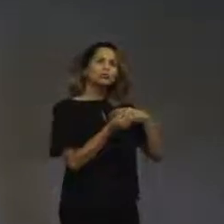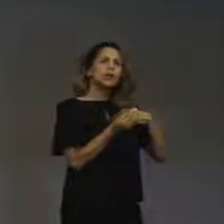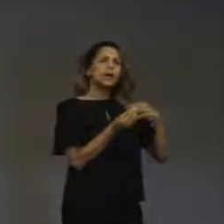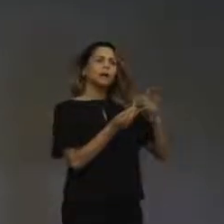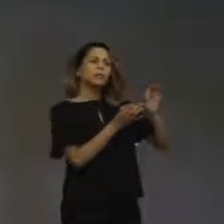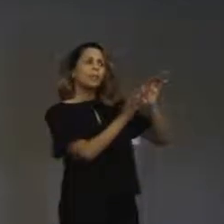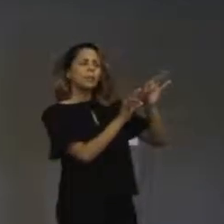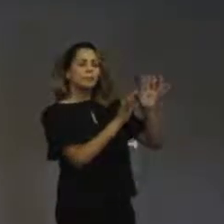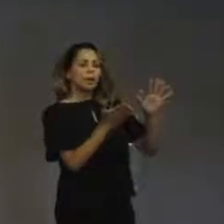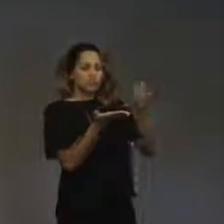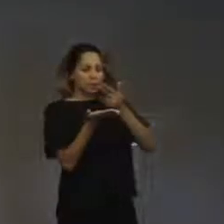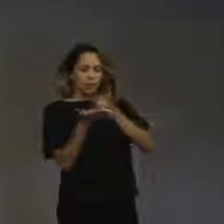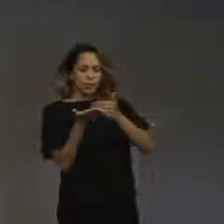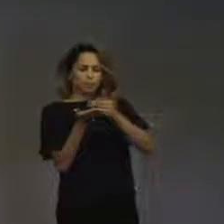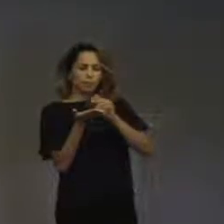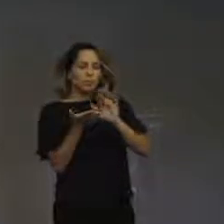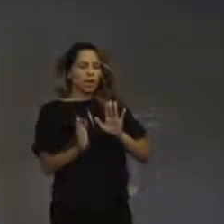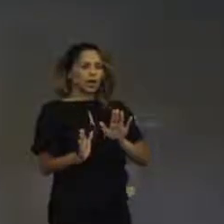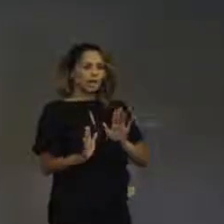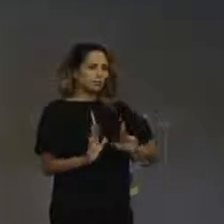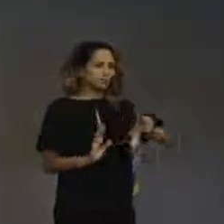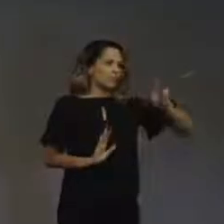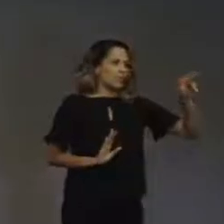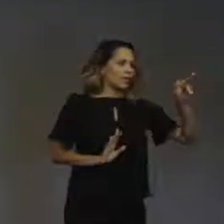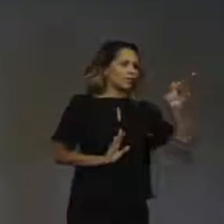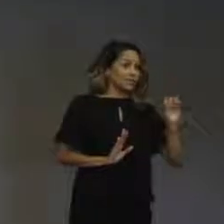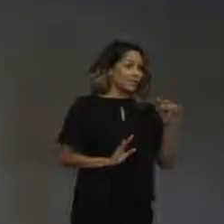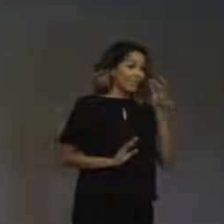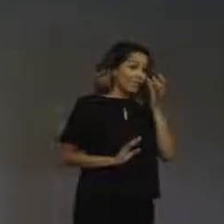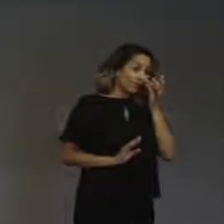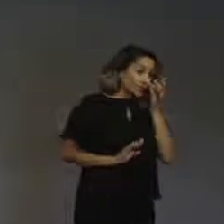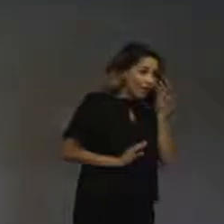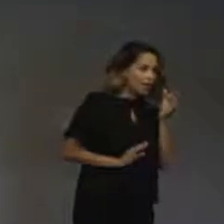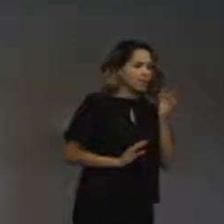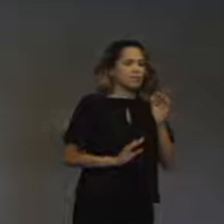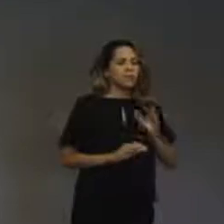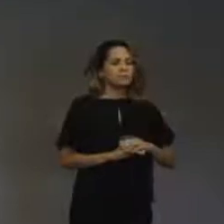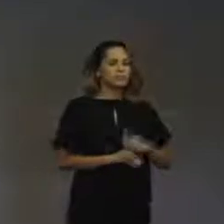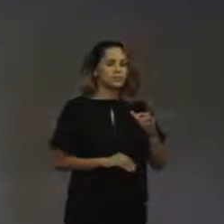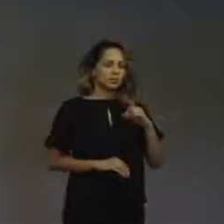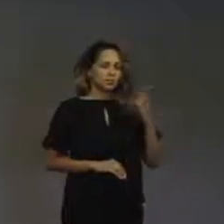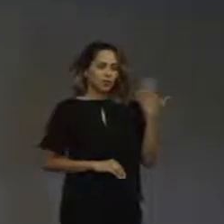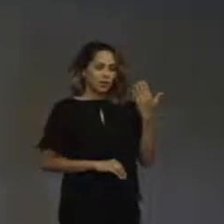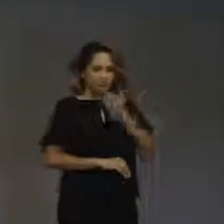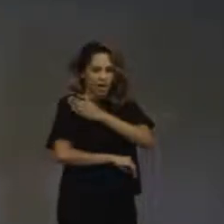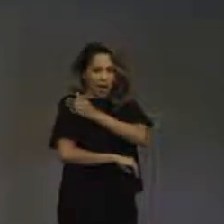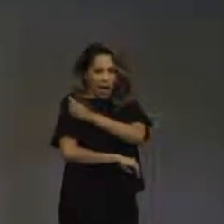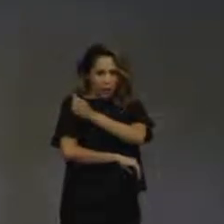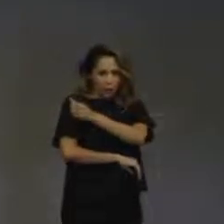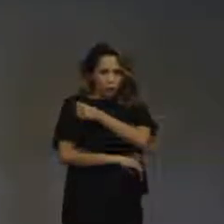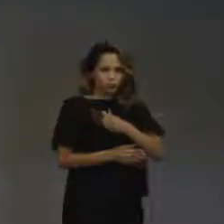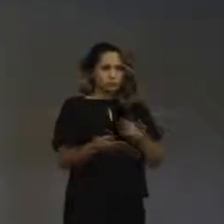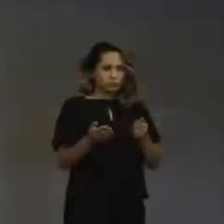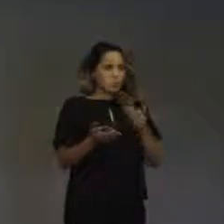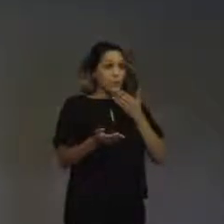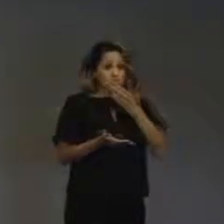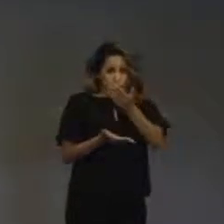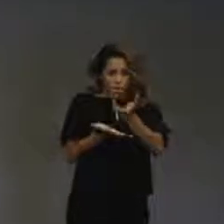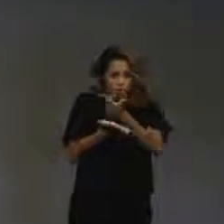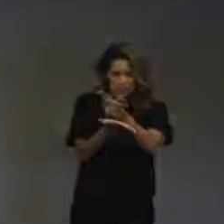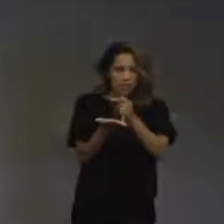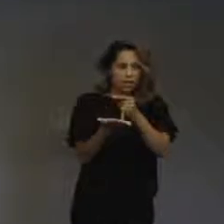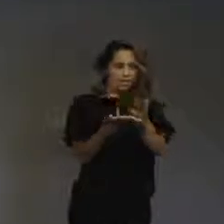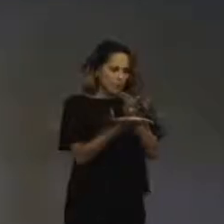é? Eu tive um aluno que me deu uma vez um puxão de orelha sem saber, que eu achei o máximo, porque ele era de outra cidade. E a cada sábado, quando a